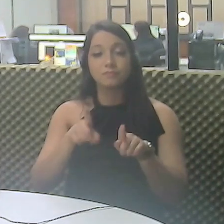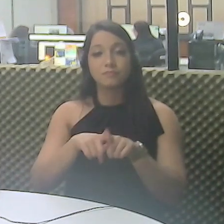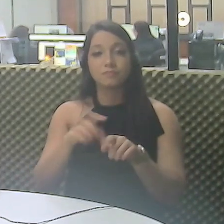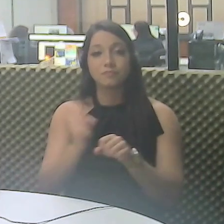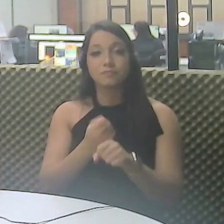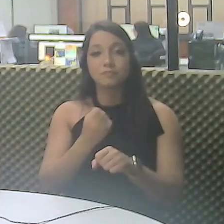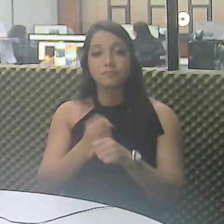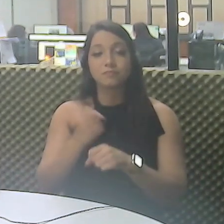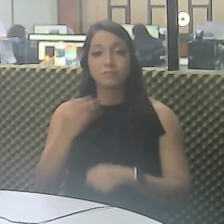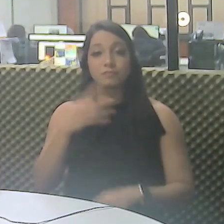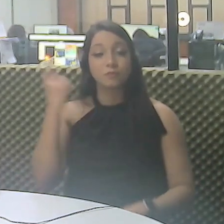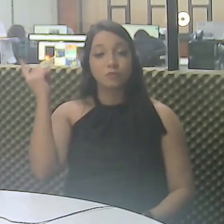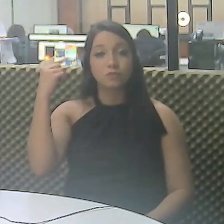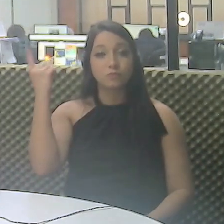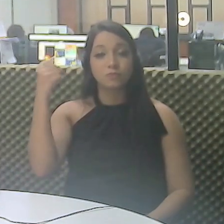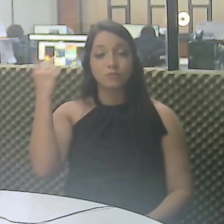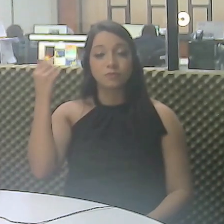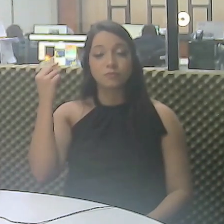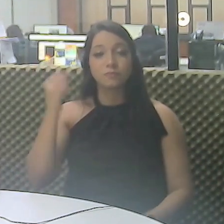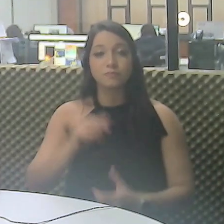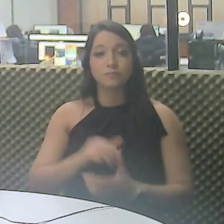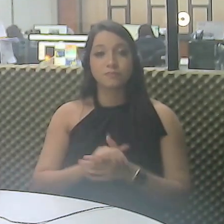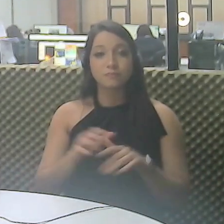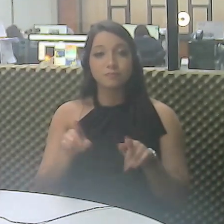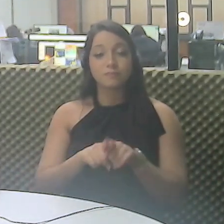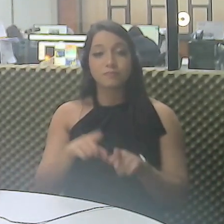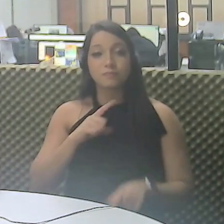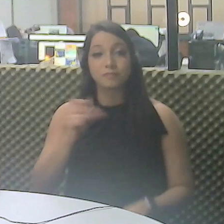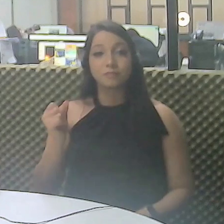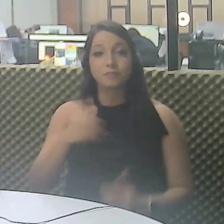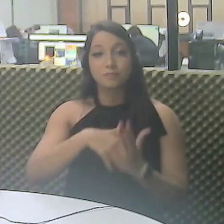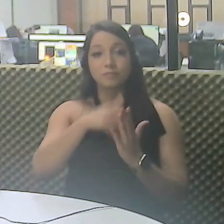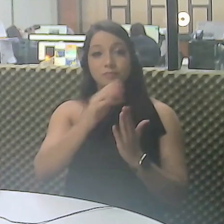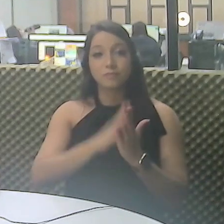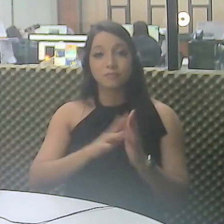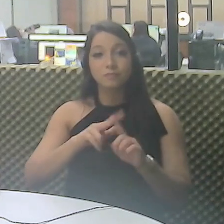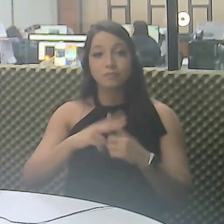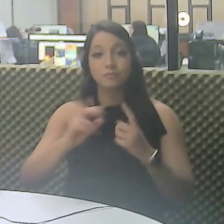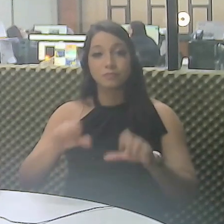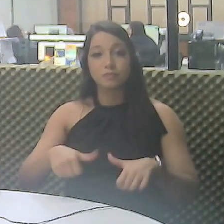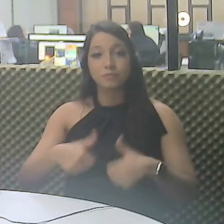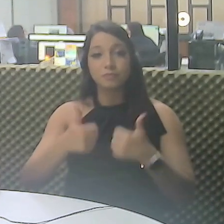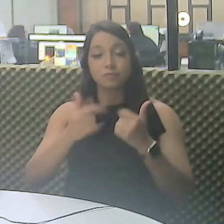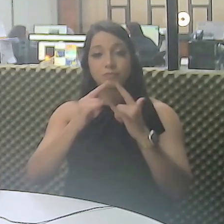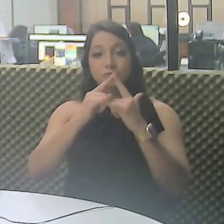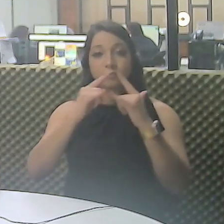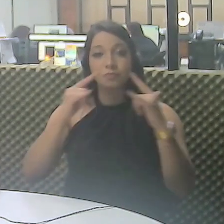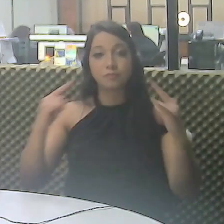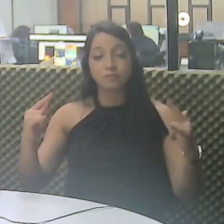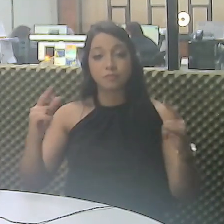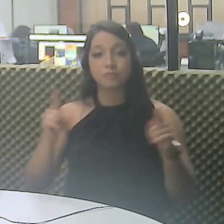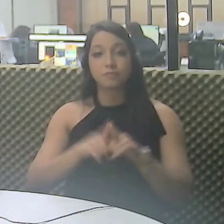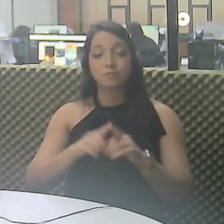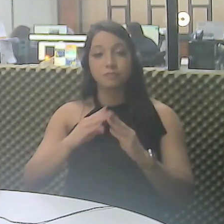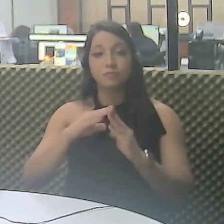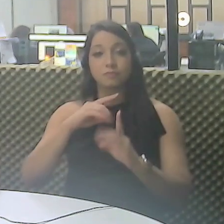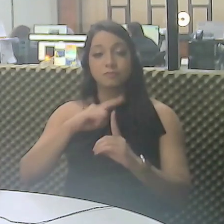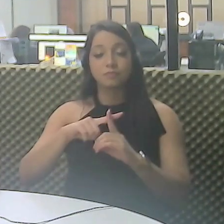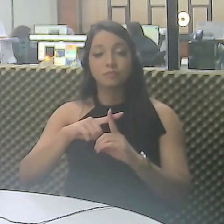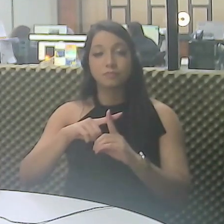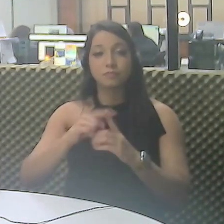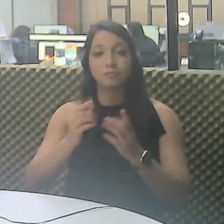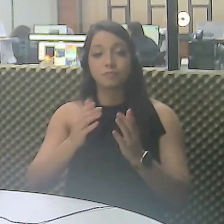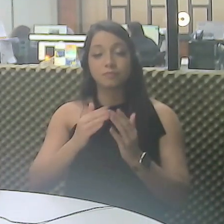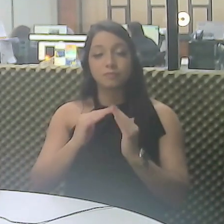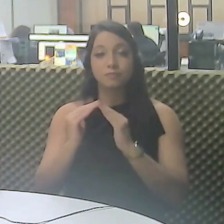de um novo ambulatório. A unidade também receberá nova pintura e reforma da cobertura do átrio e das capelas. Já o